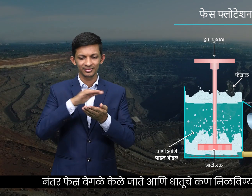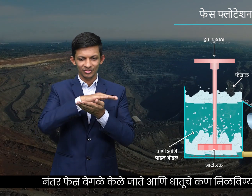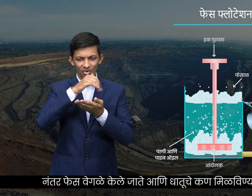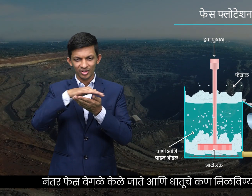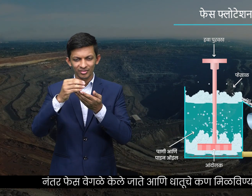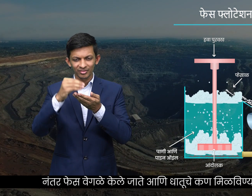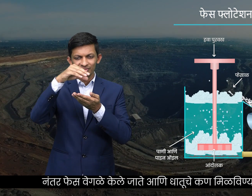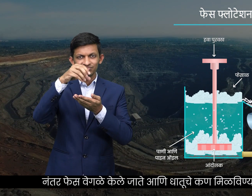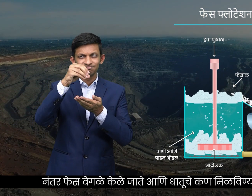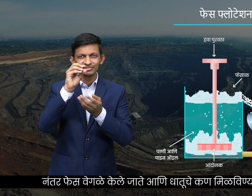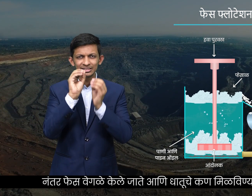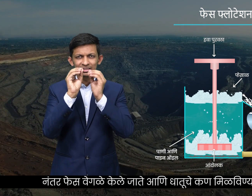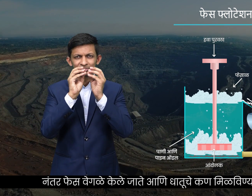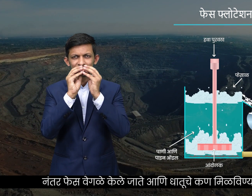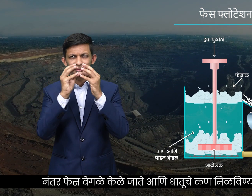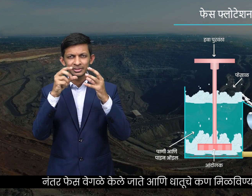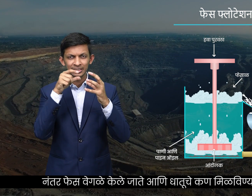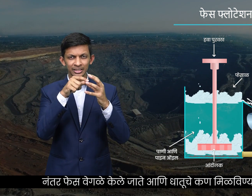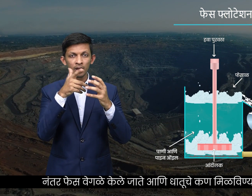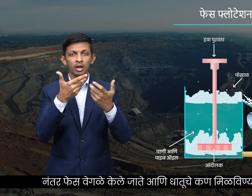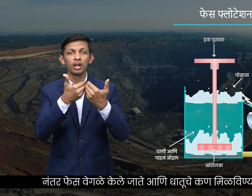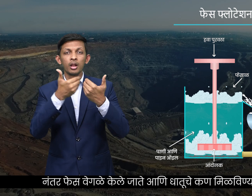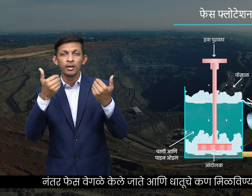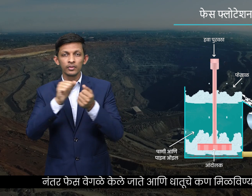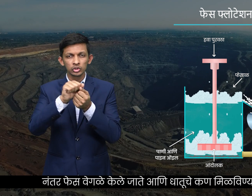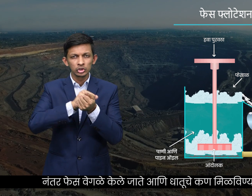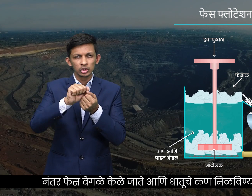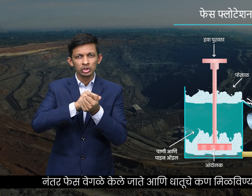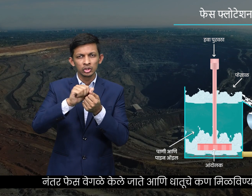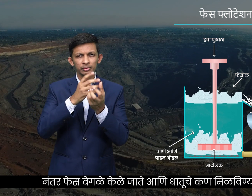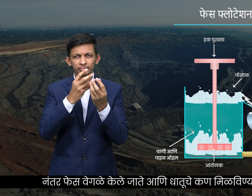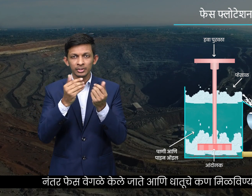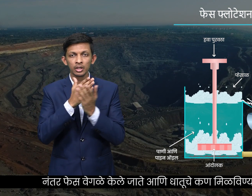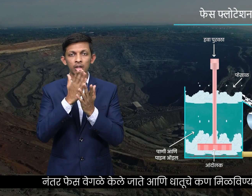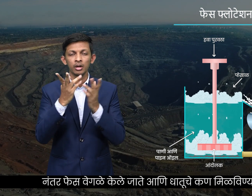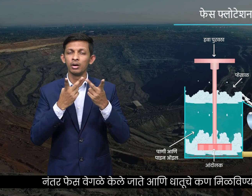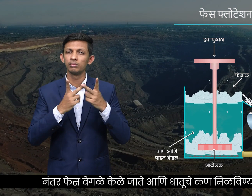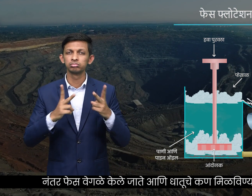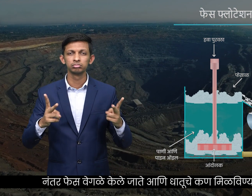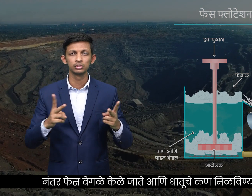नंतर फेस वेगळे केले जाते आणि धातूचे कण मिळवण्यासाठी धुतले जाते.